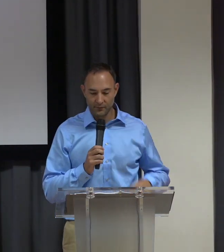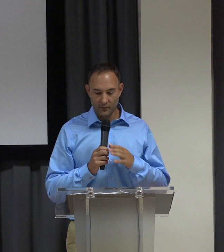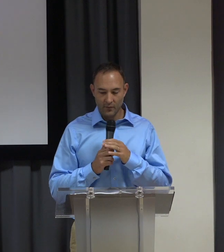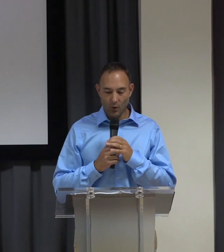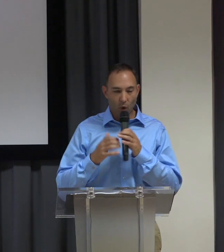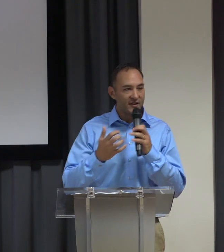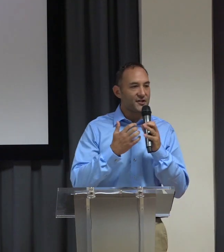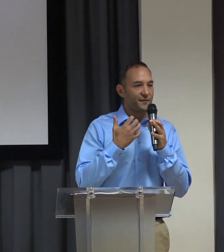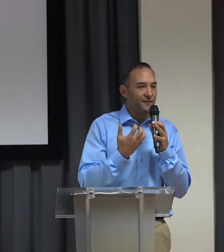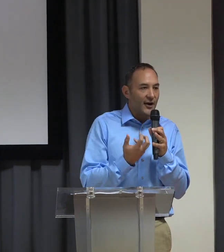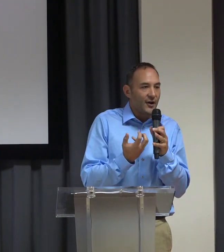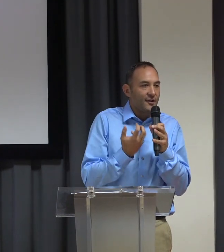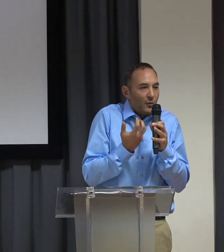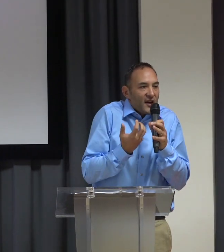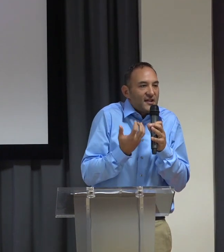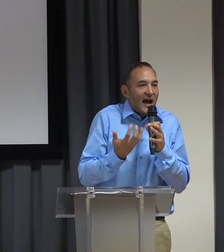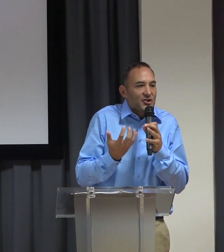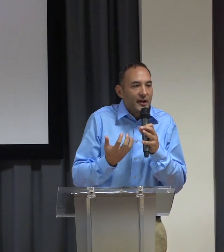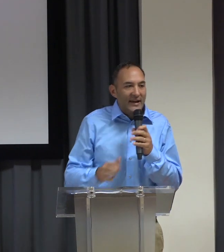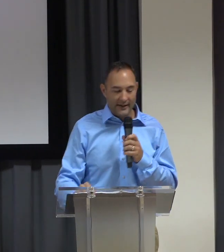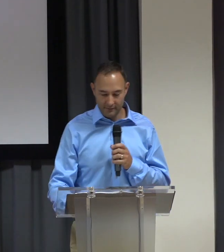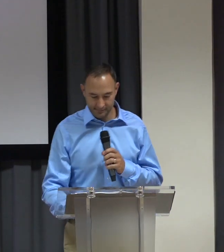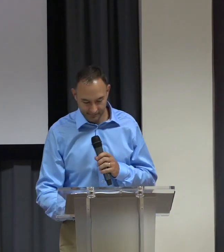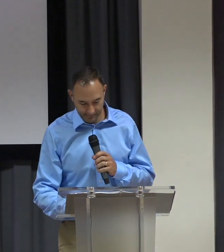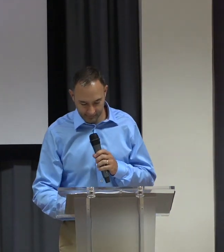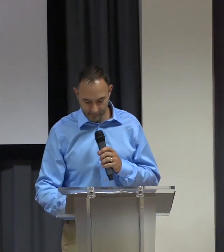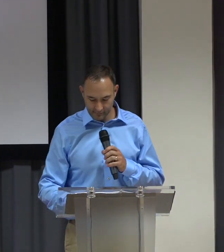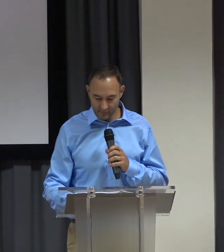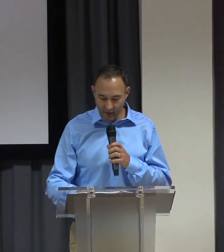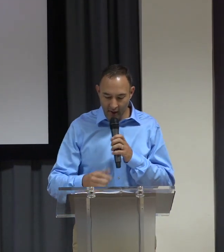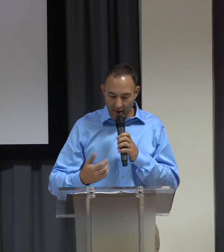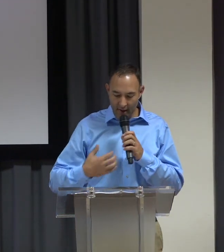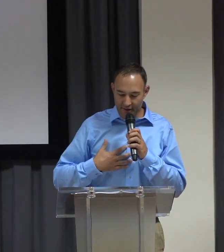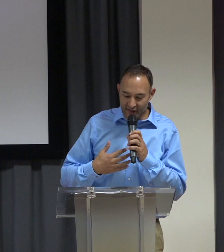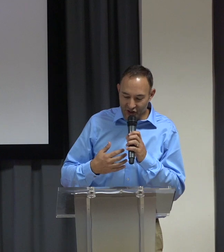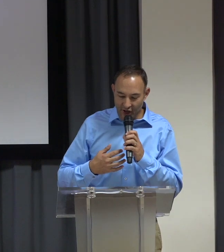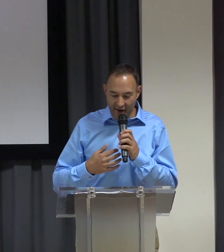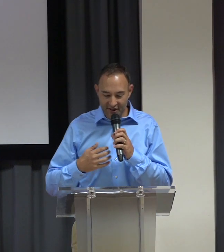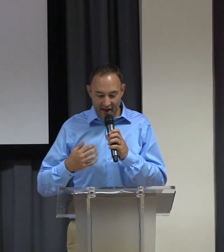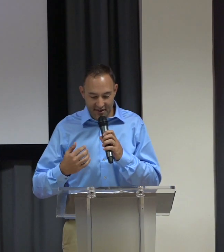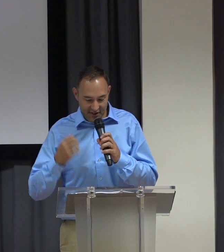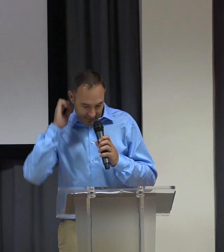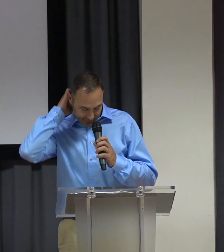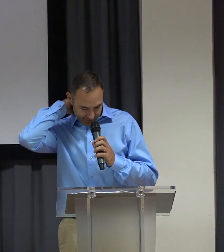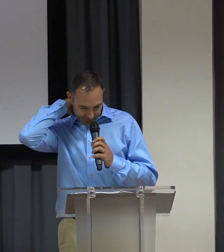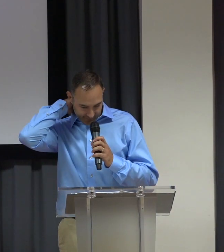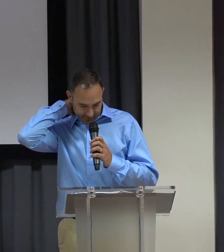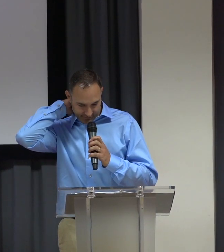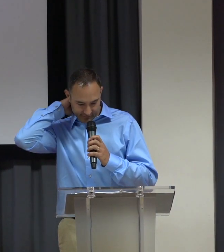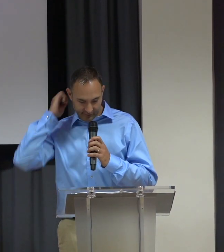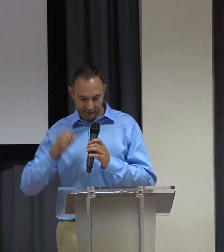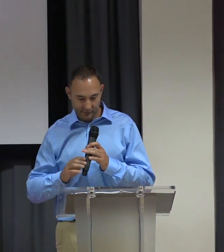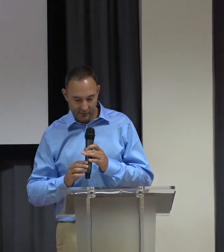mot craindre. What does it actually mean? Qu'est-ce que ça veut dire? The dictionary says